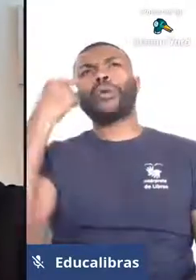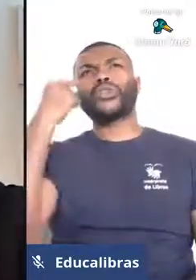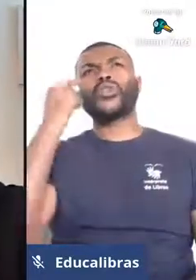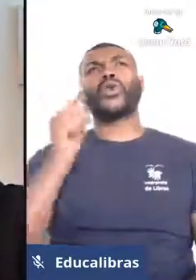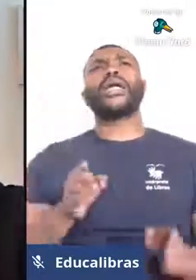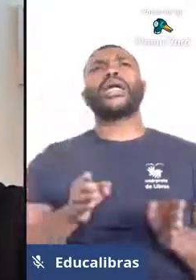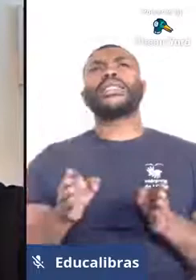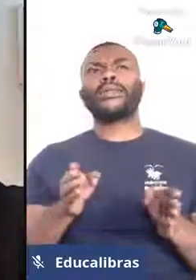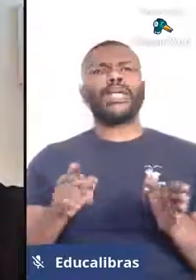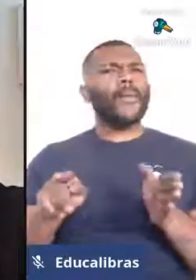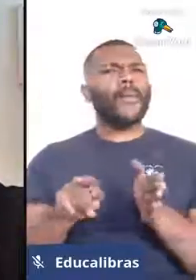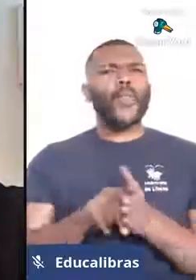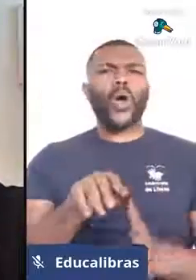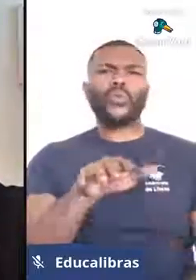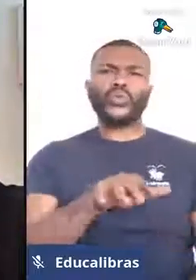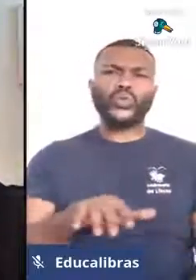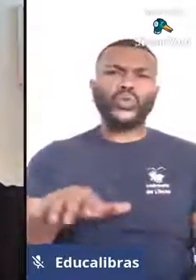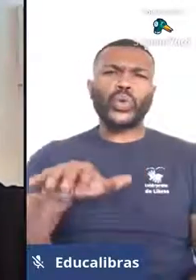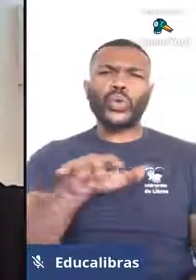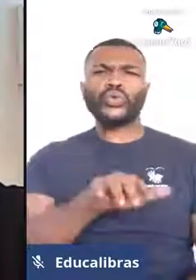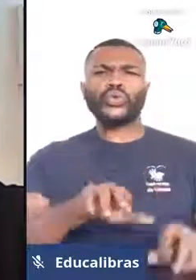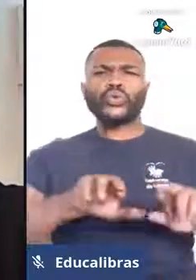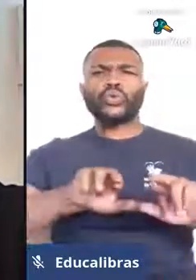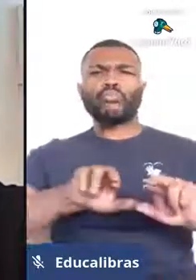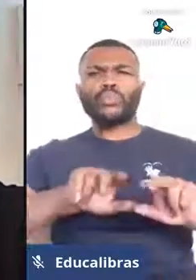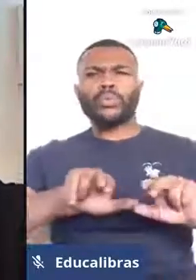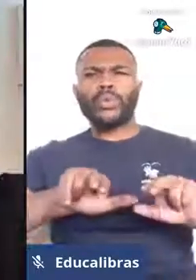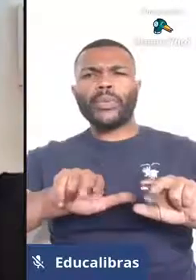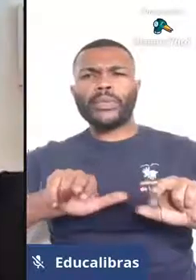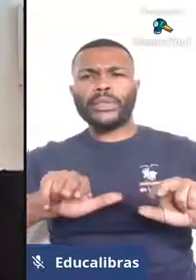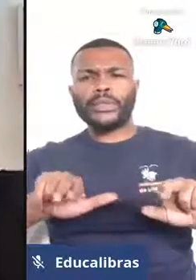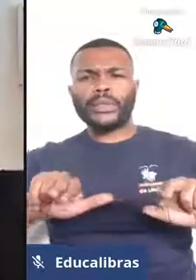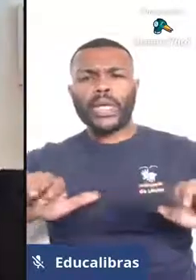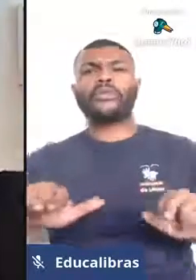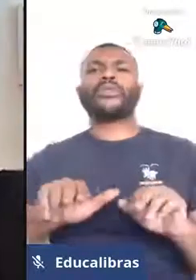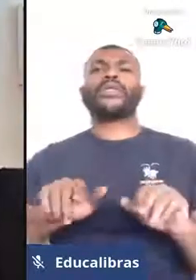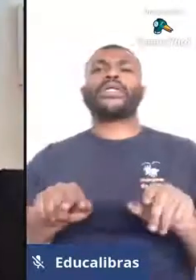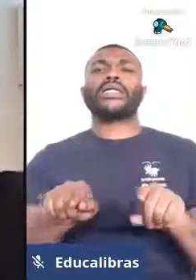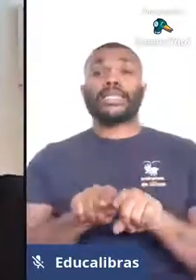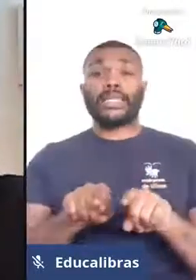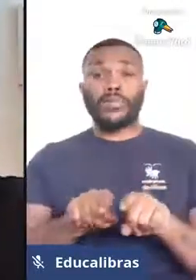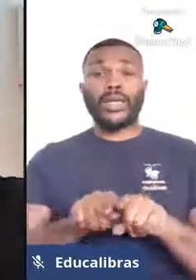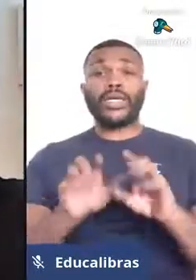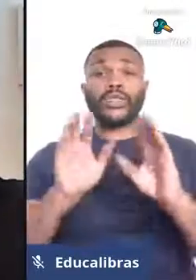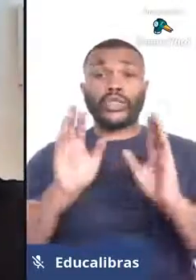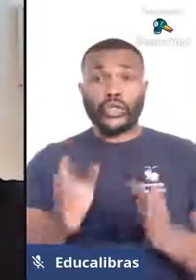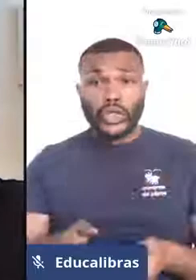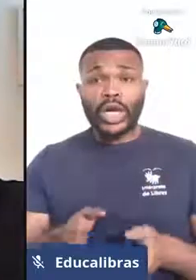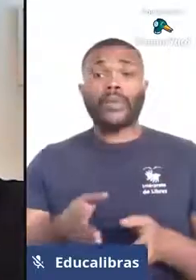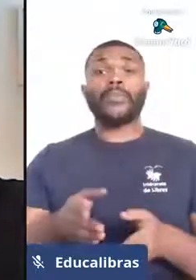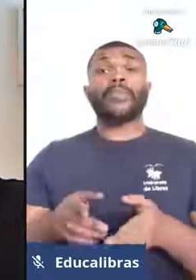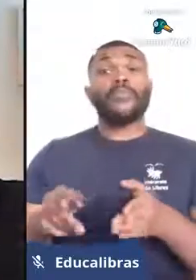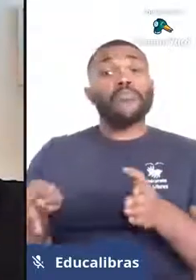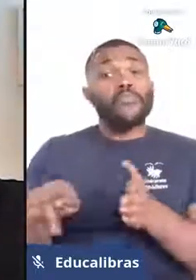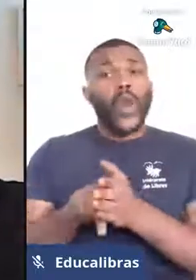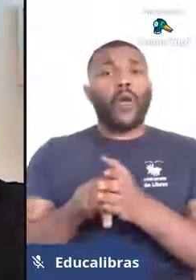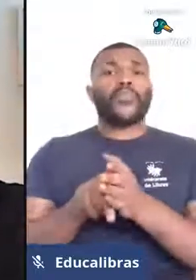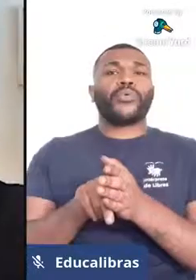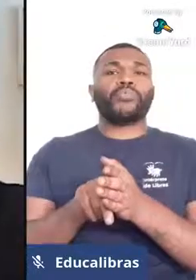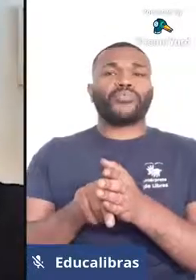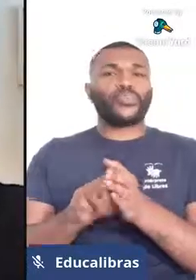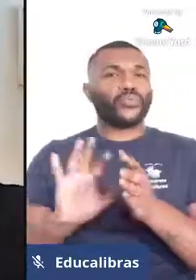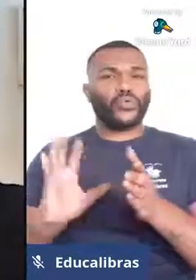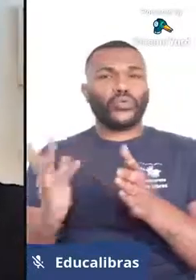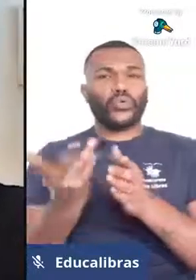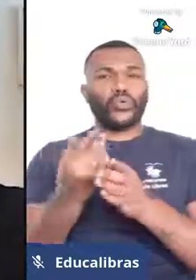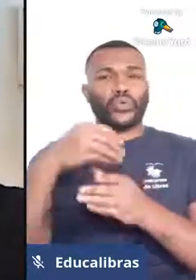todos, diversidade é para todos. As pessoas com deficiência se inserem como parte desse todo, né? E tem uma questão,